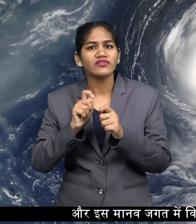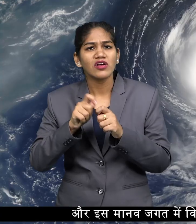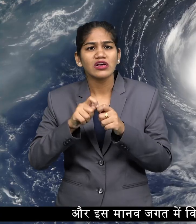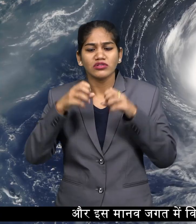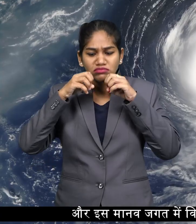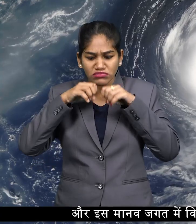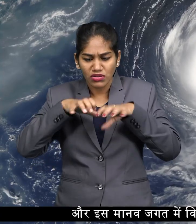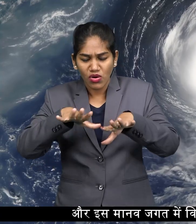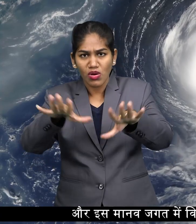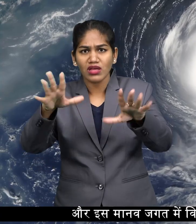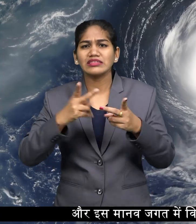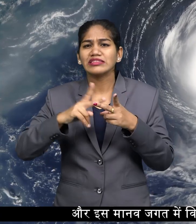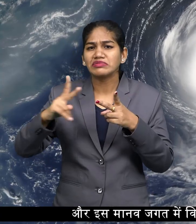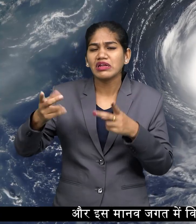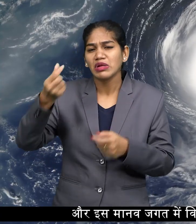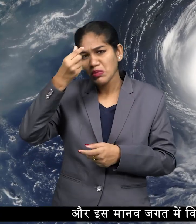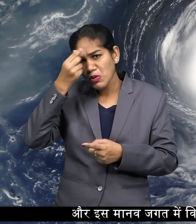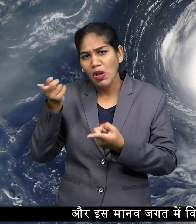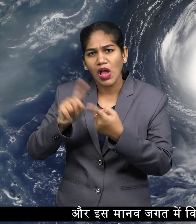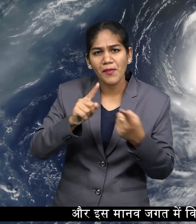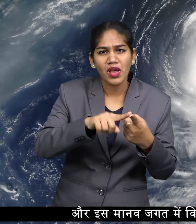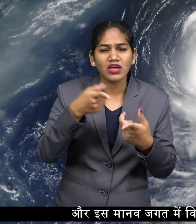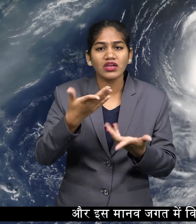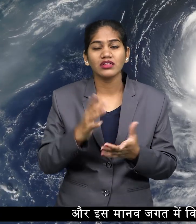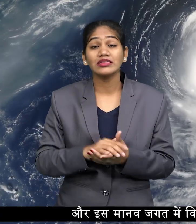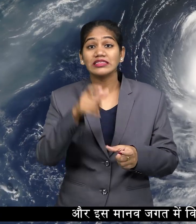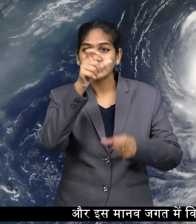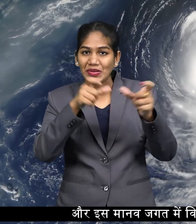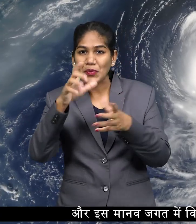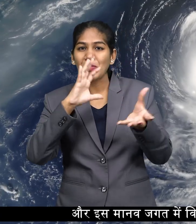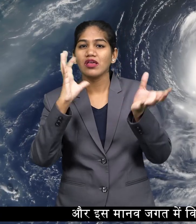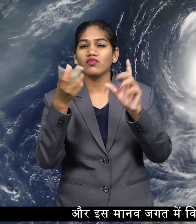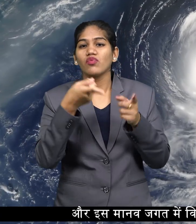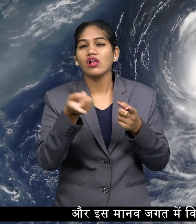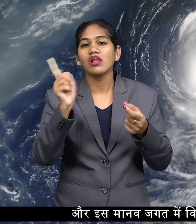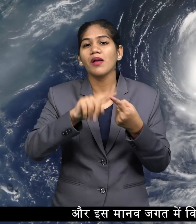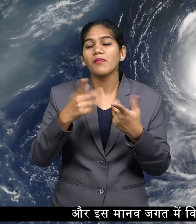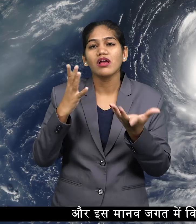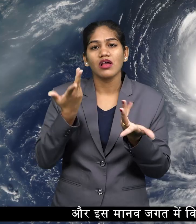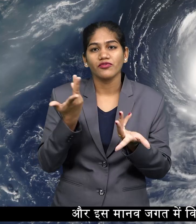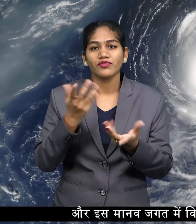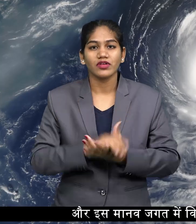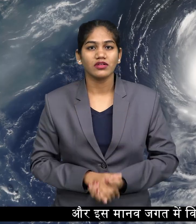जगत में विभिन्न समस्याओं को फैलाने में कैसे भूमिका निभाती है।